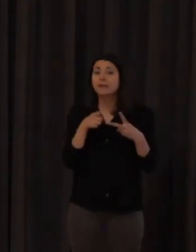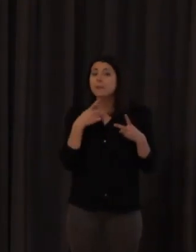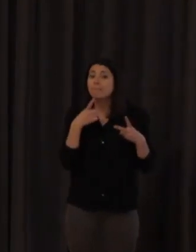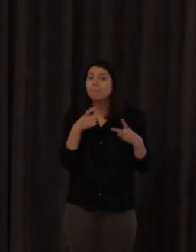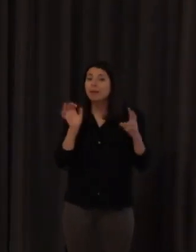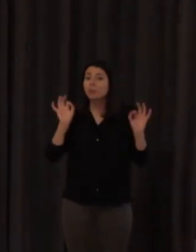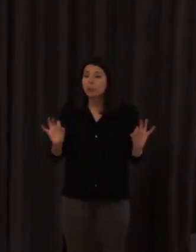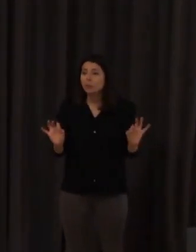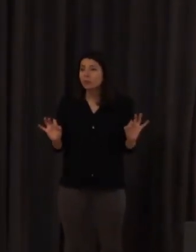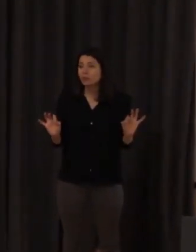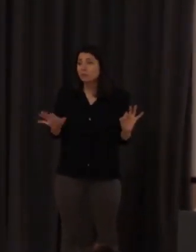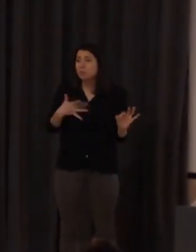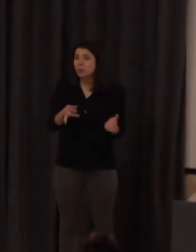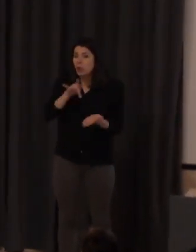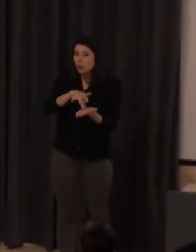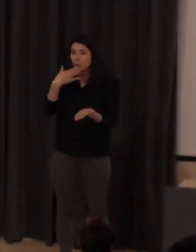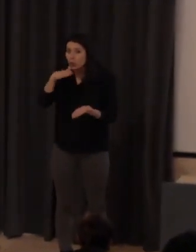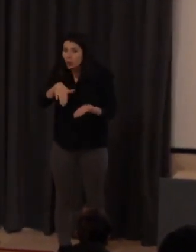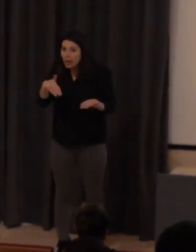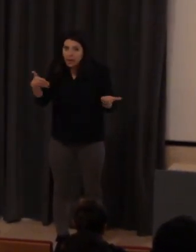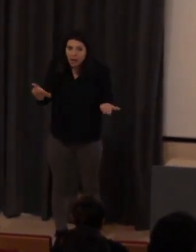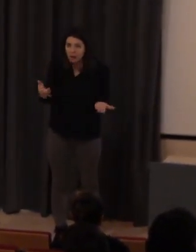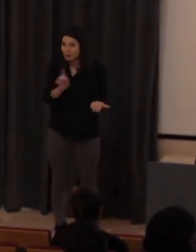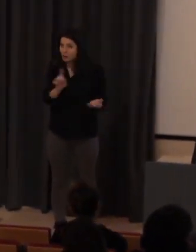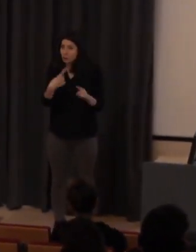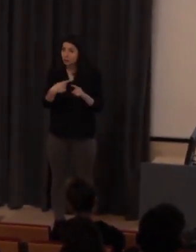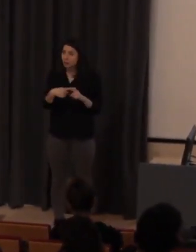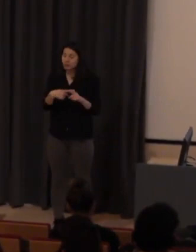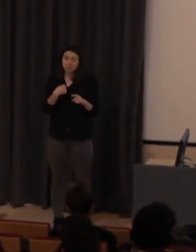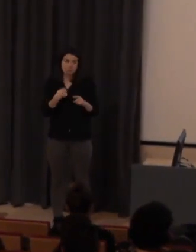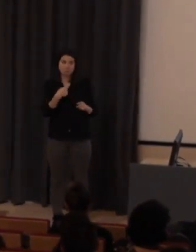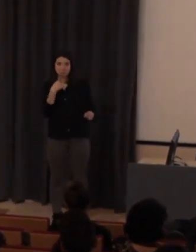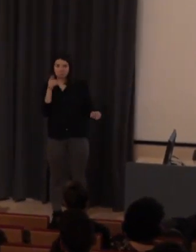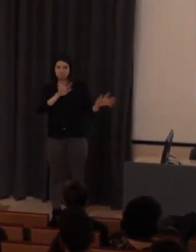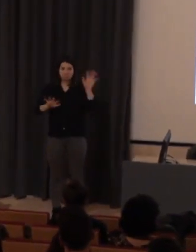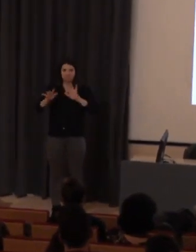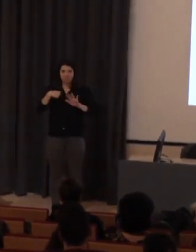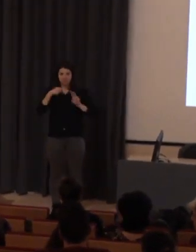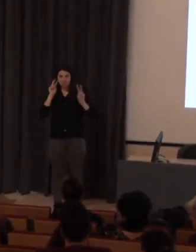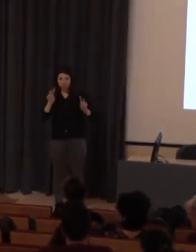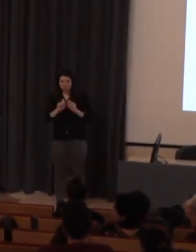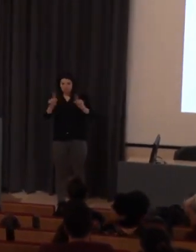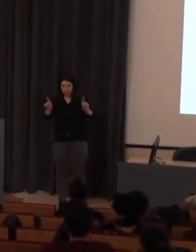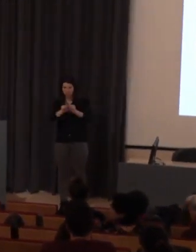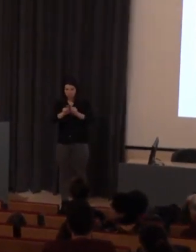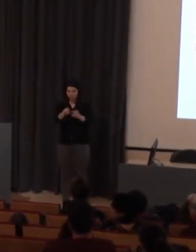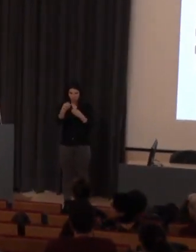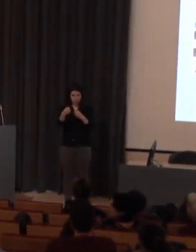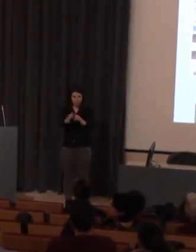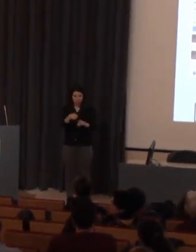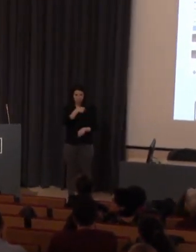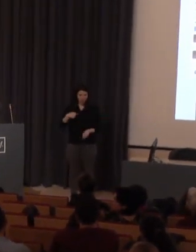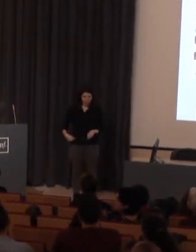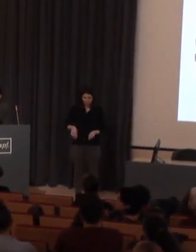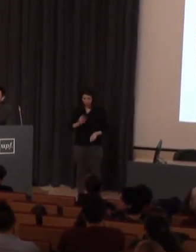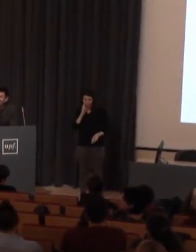igual no toca porque muchas cosas me he perdido porque cuando leo esto me parece pues pues bueno chino te quería ruso